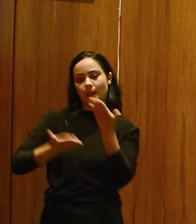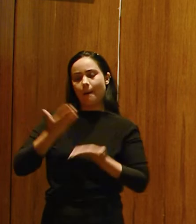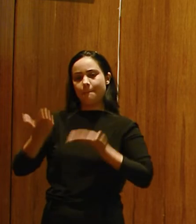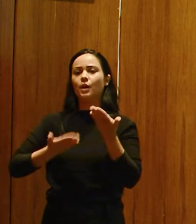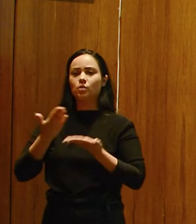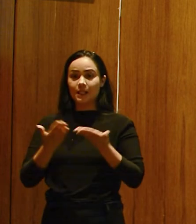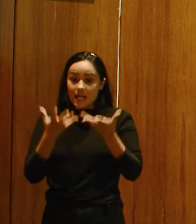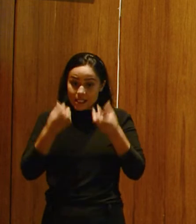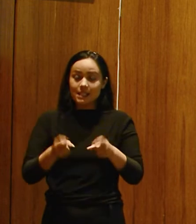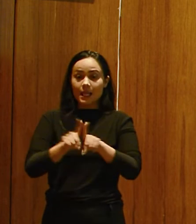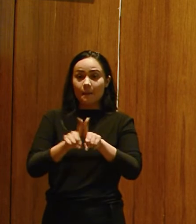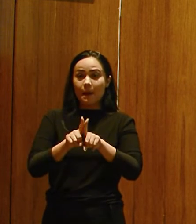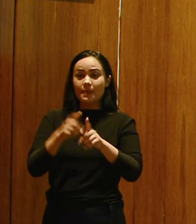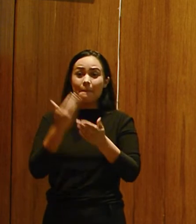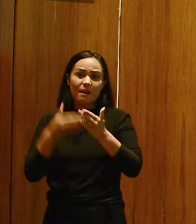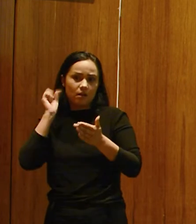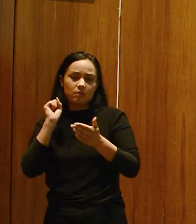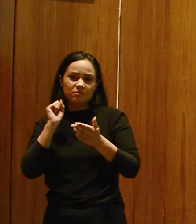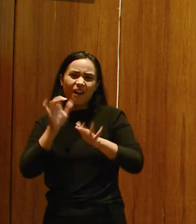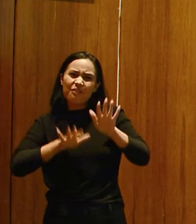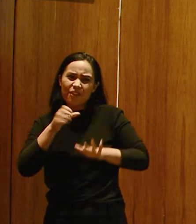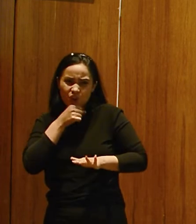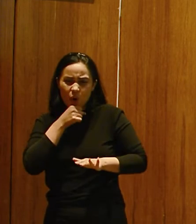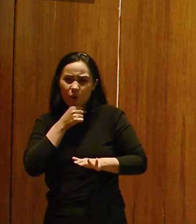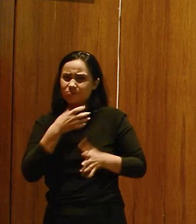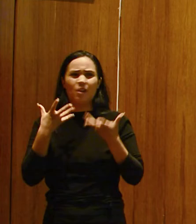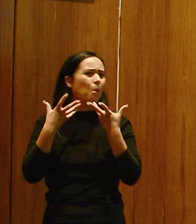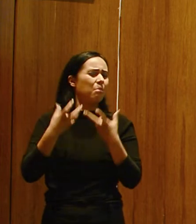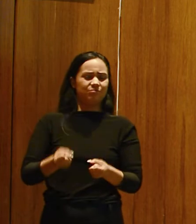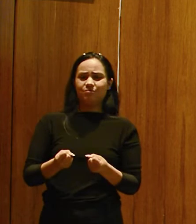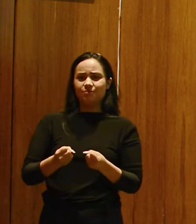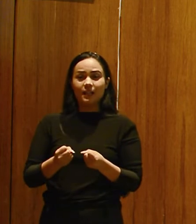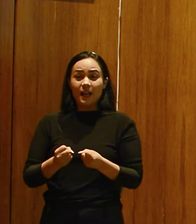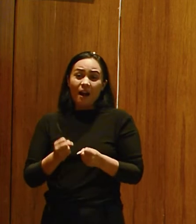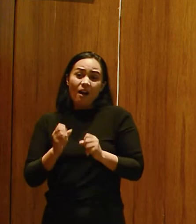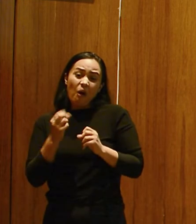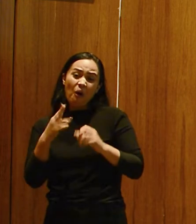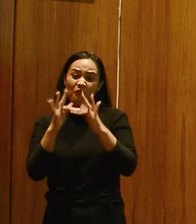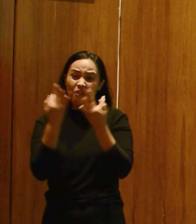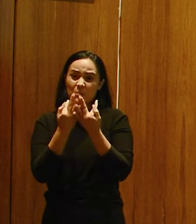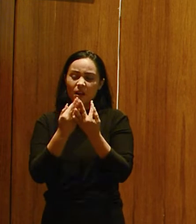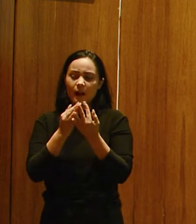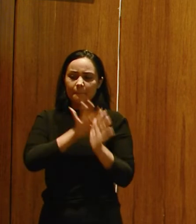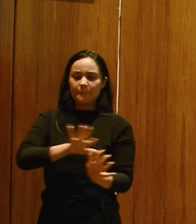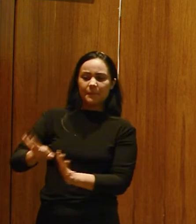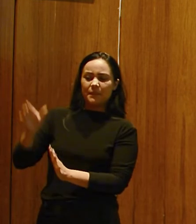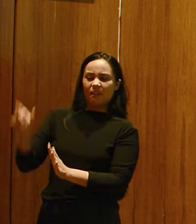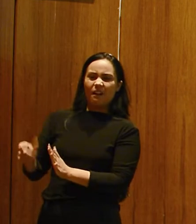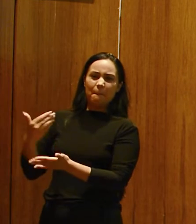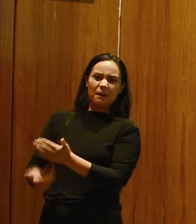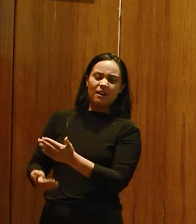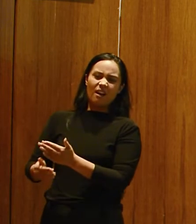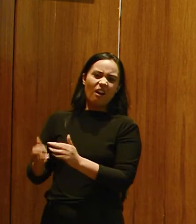terapêutica e a aceitação da perda auditiva. Muitas vezes o idoso ele não aceita, ou essa família ela desmerece essa perda, acha